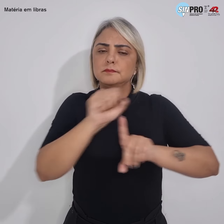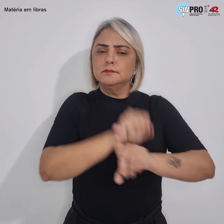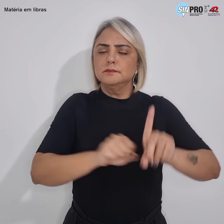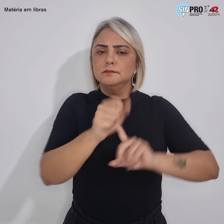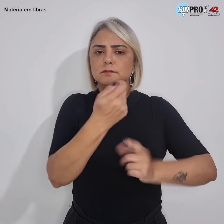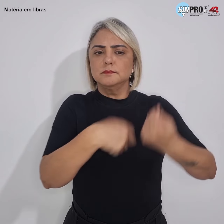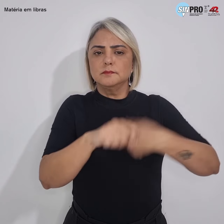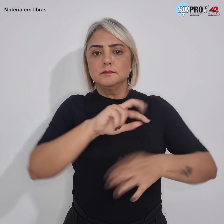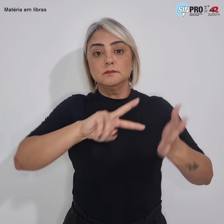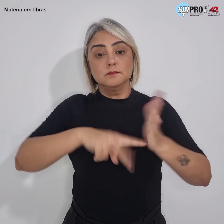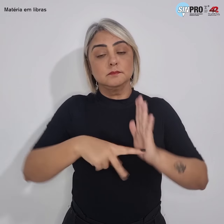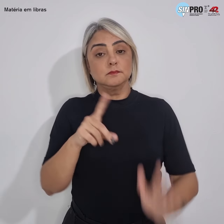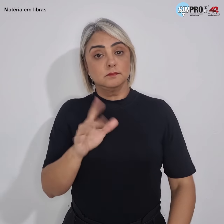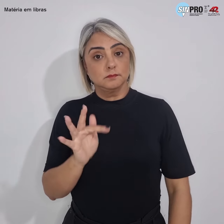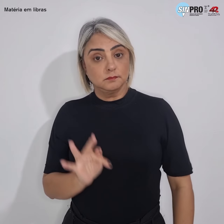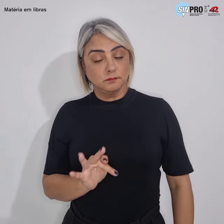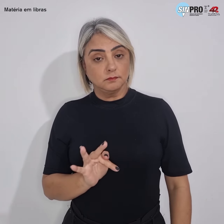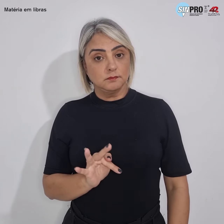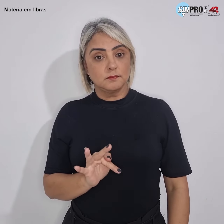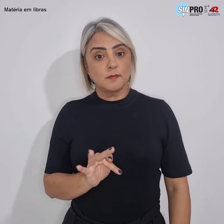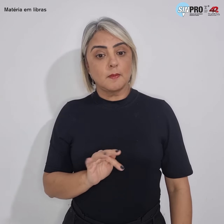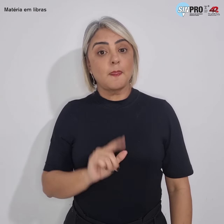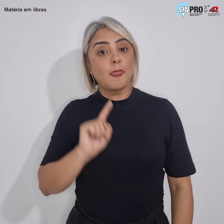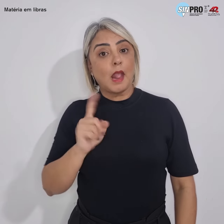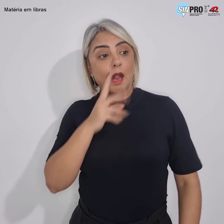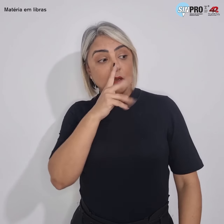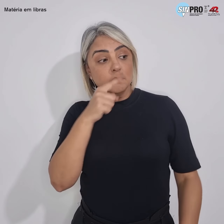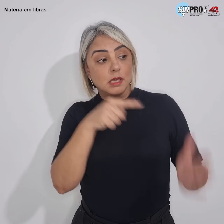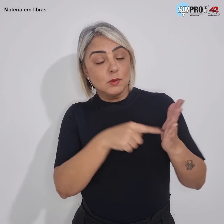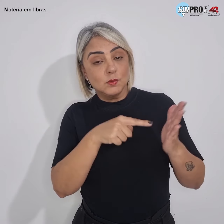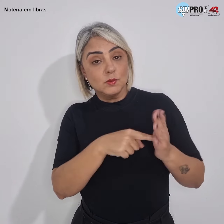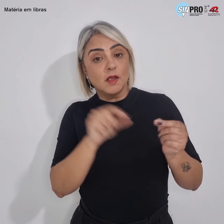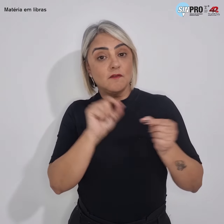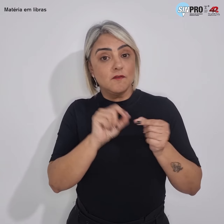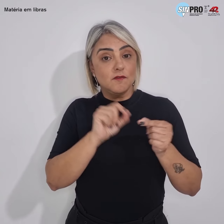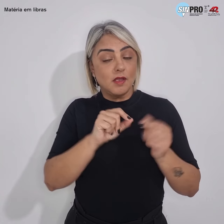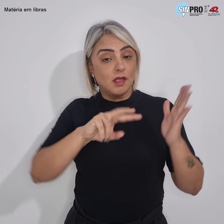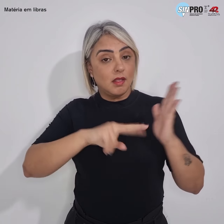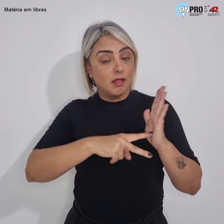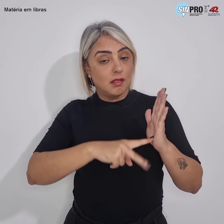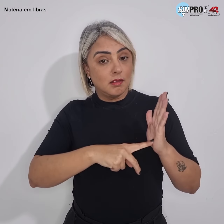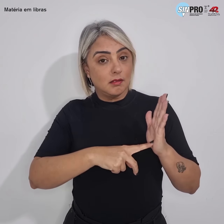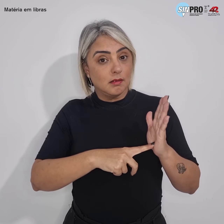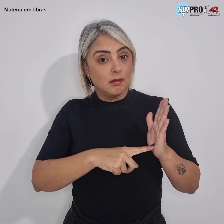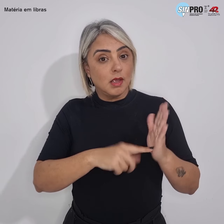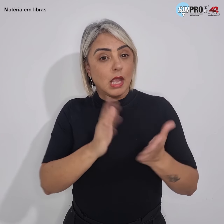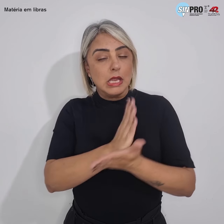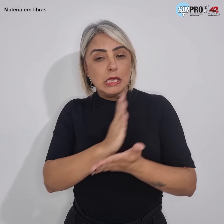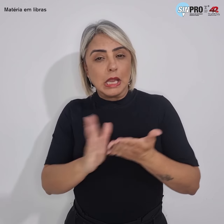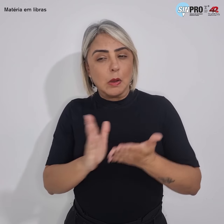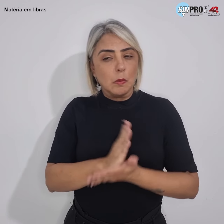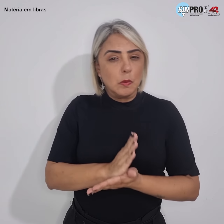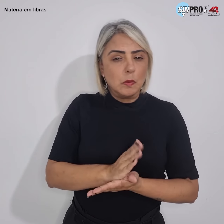Socioeconômicos do SimproDF. Segundo denúncias realizadas ao sindicato, em alguns casos